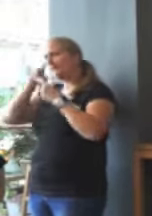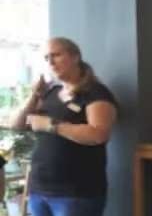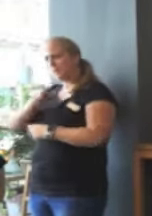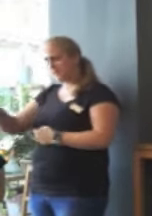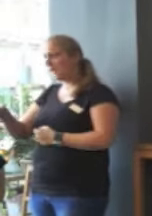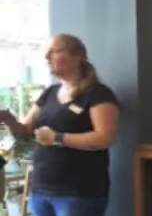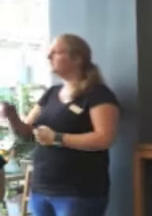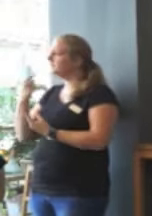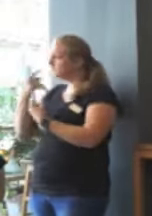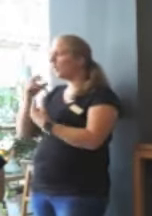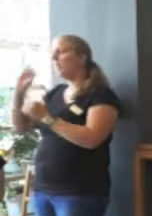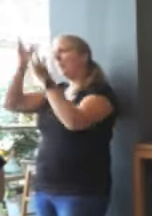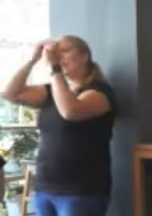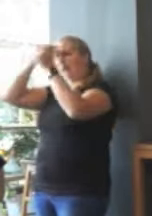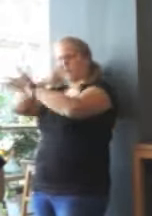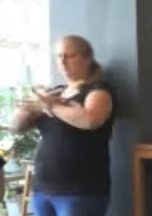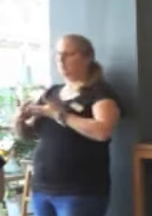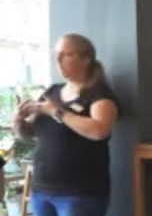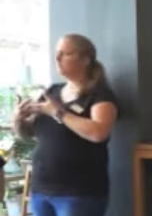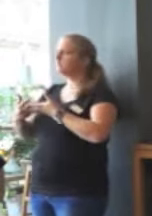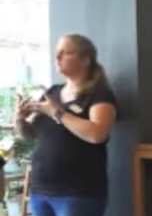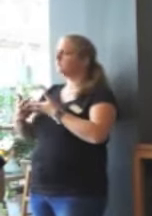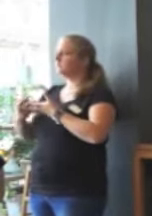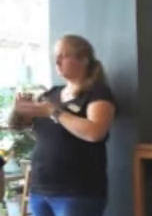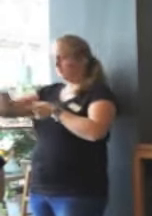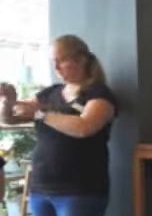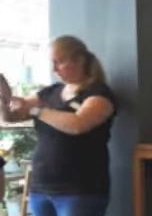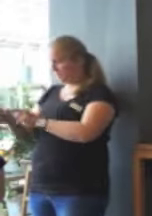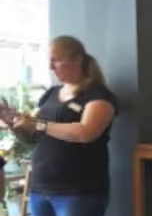lära sig ett språk så krävs det att både den